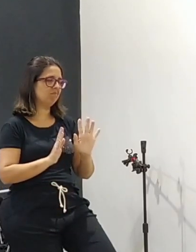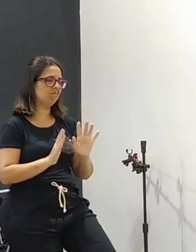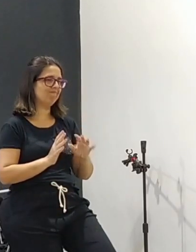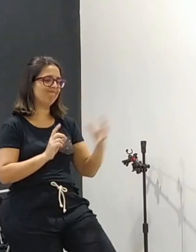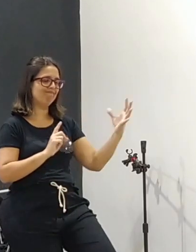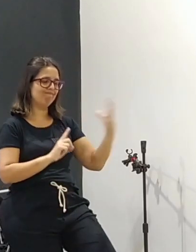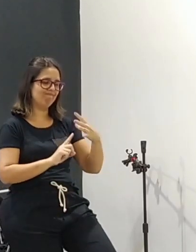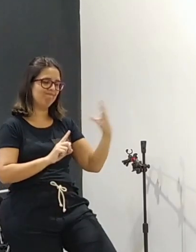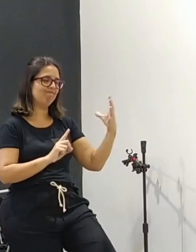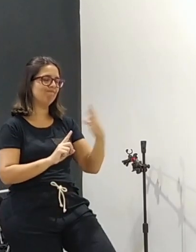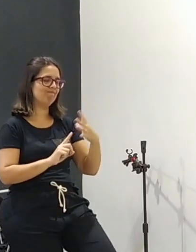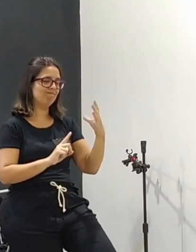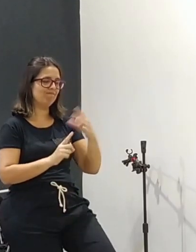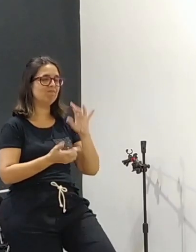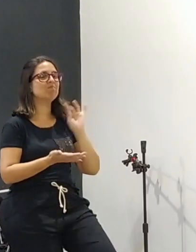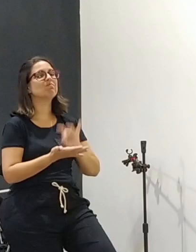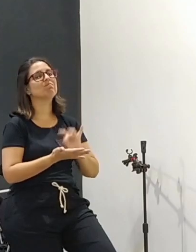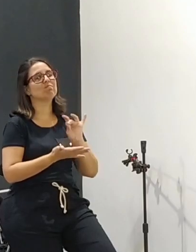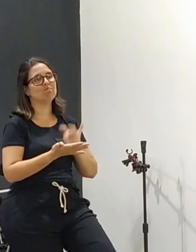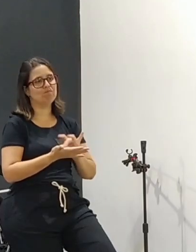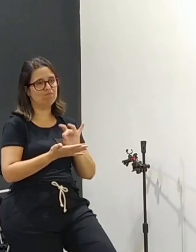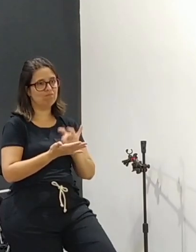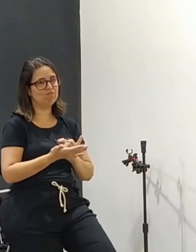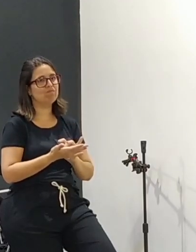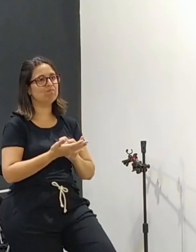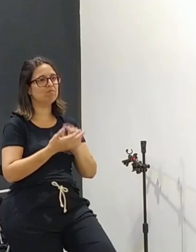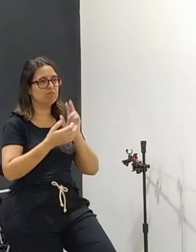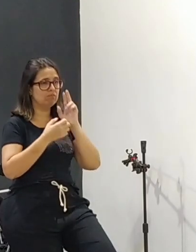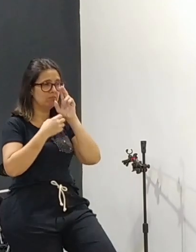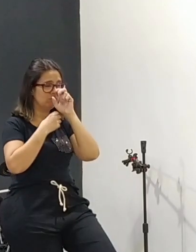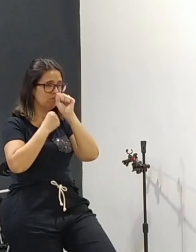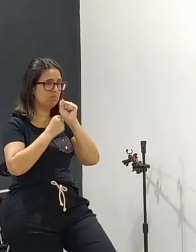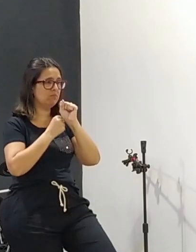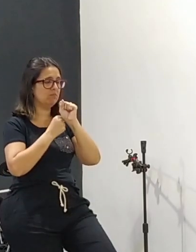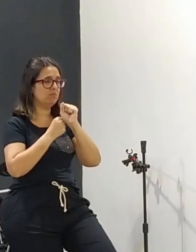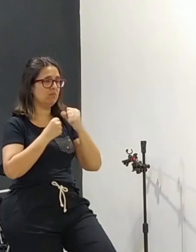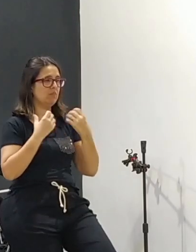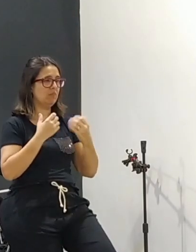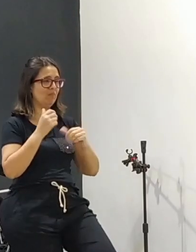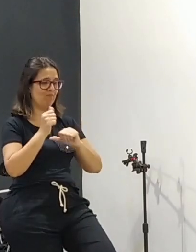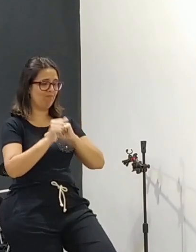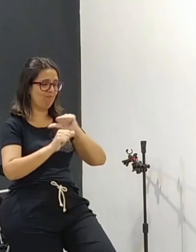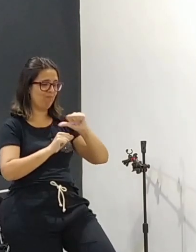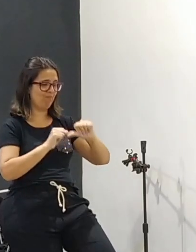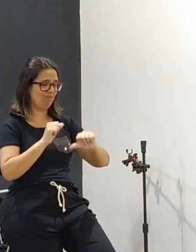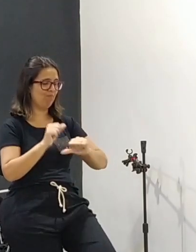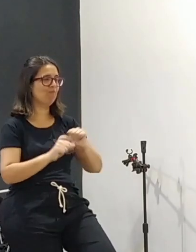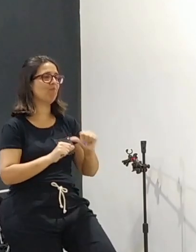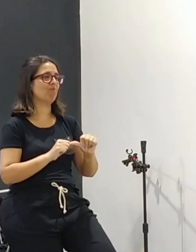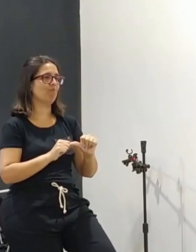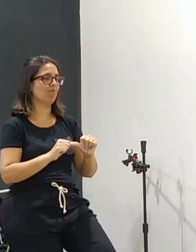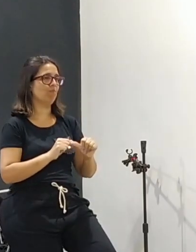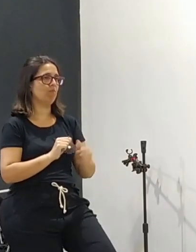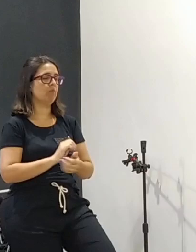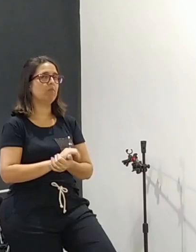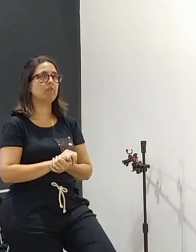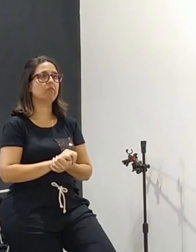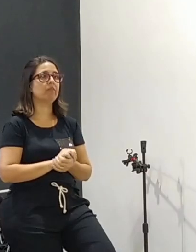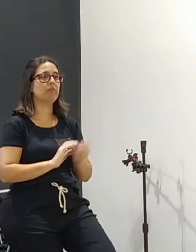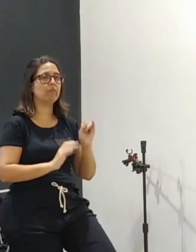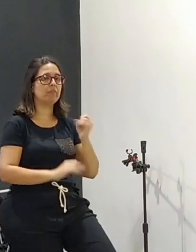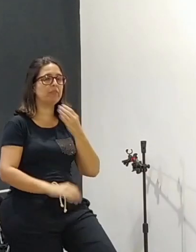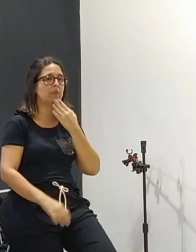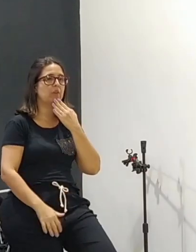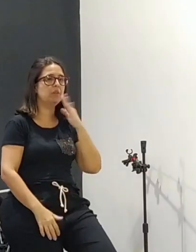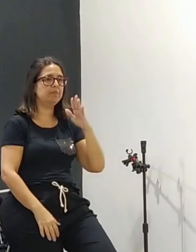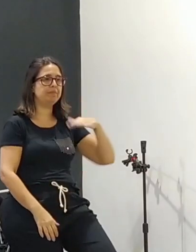uma influência real, é uma força que tenta nos moldar, Se eu pedisse às pessoas